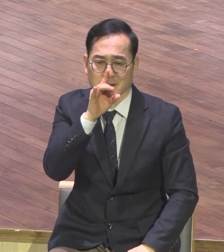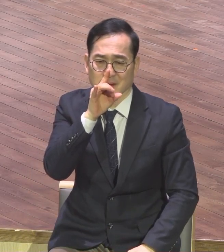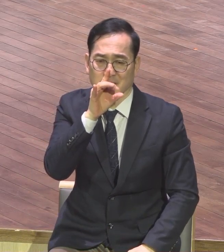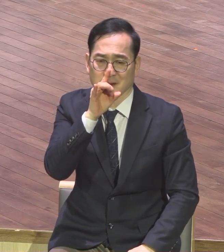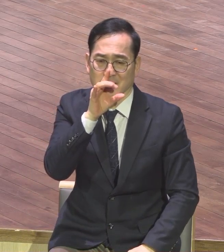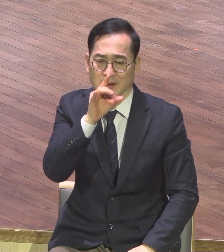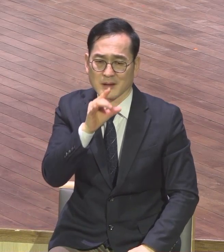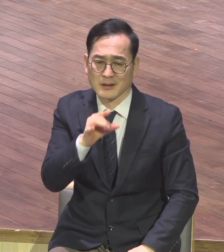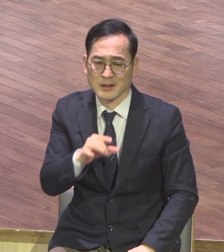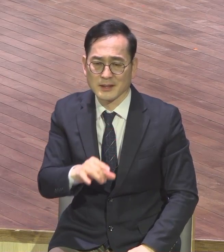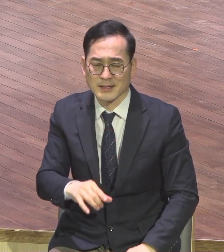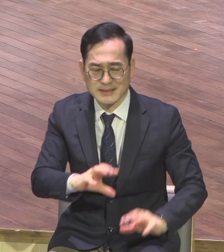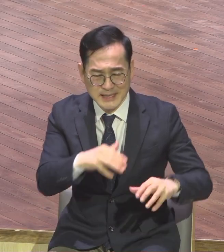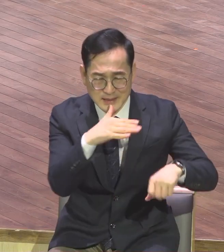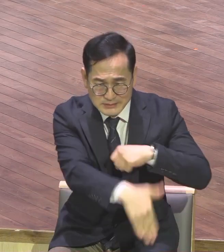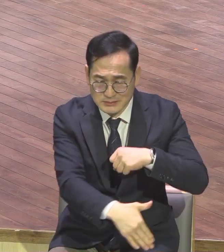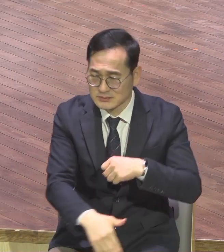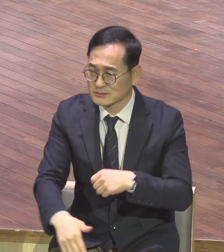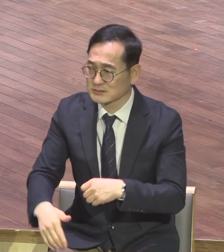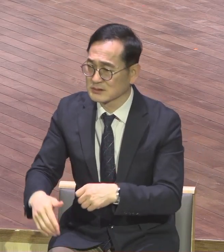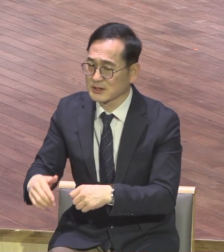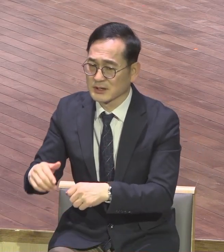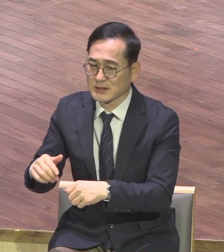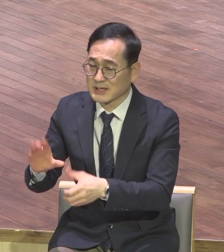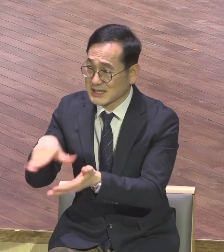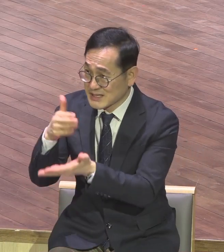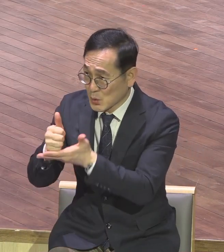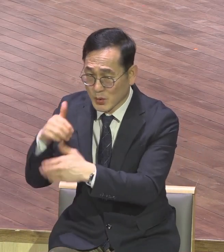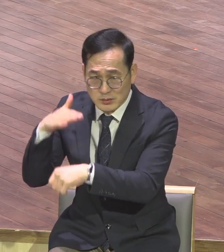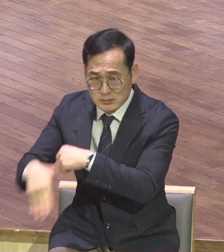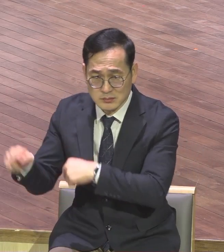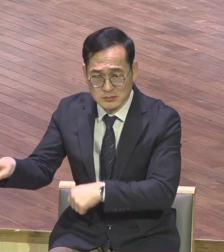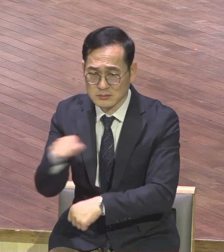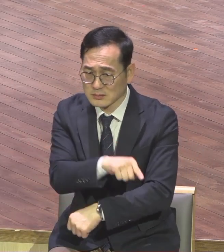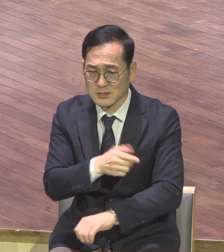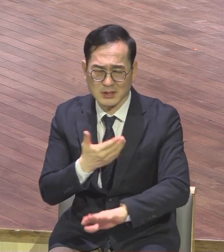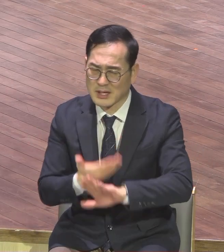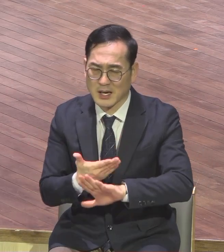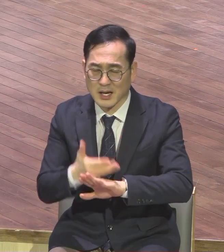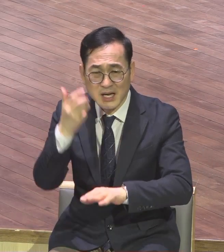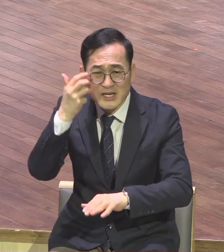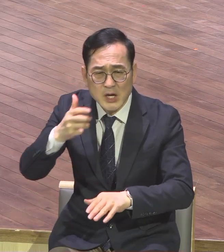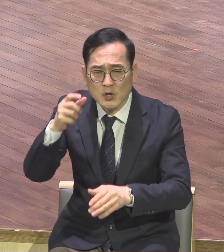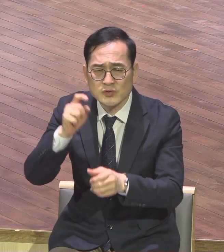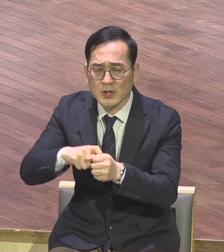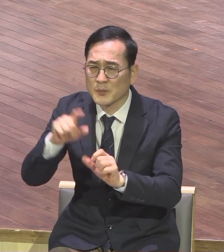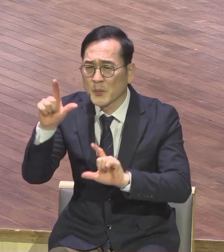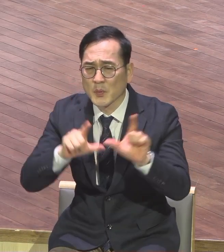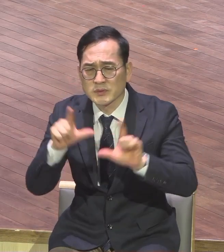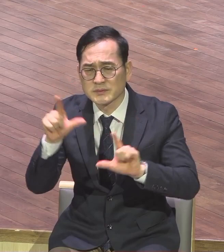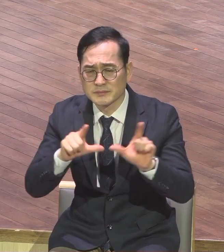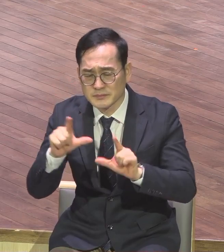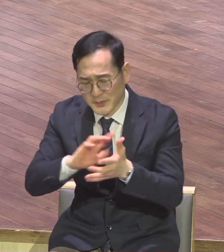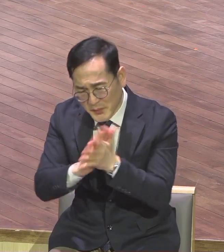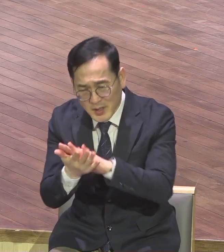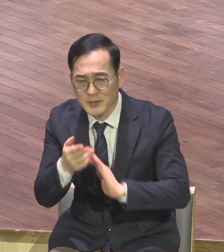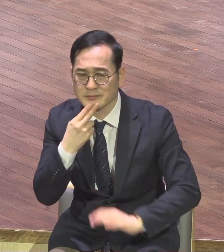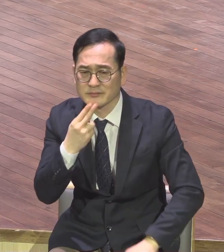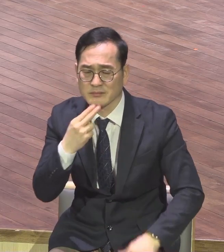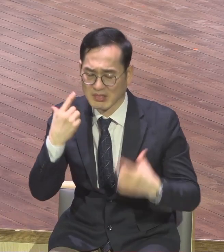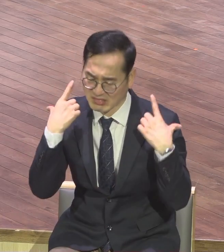있으나 여러분 직장 가서나 똑같은 수준이, 영적 수준이 전혀 변화가 없어.